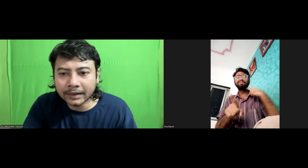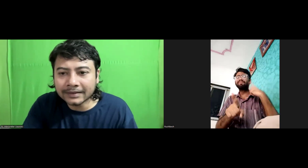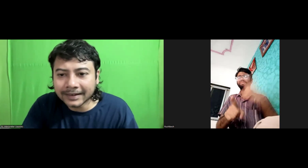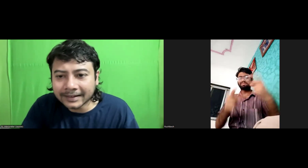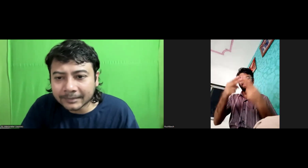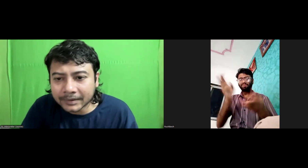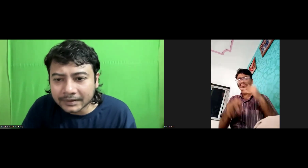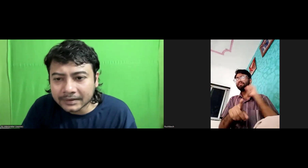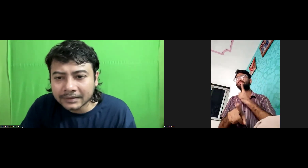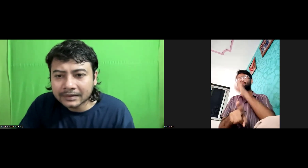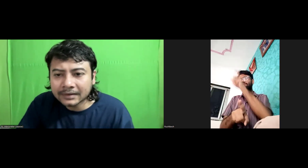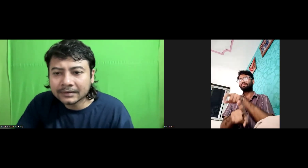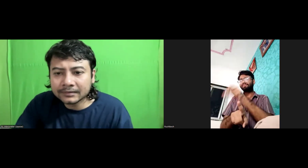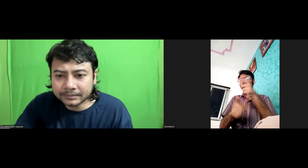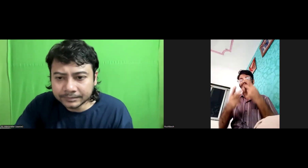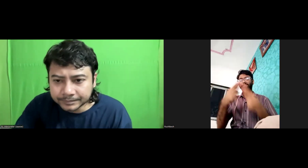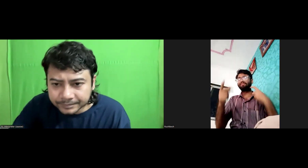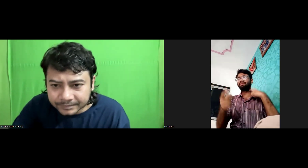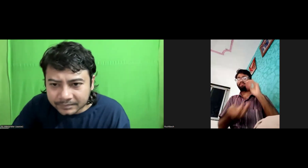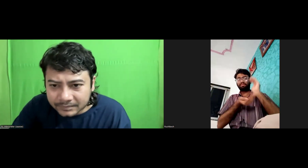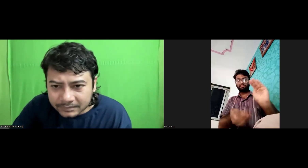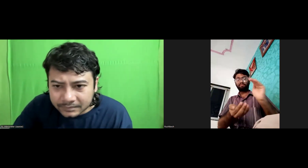ओके एंड द सेकंड थिंग माता जी